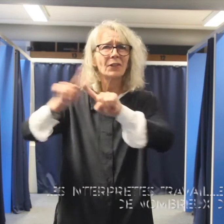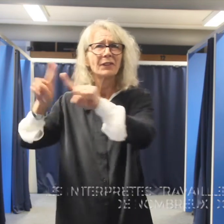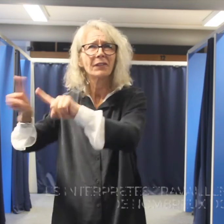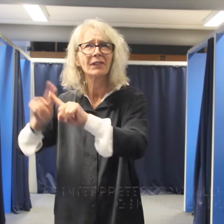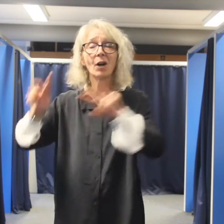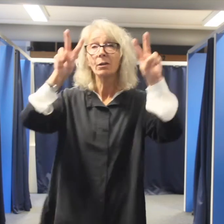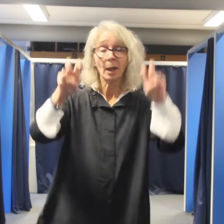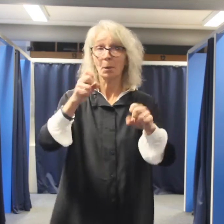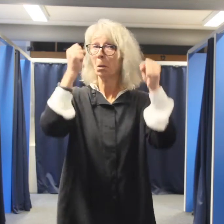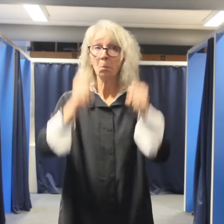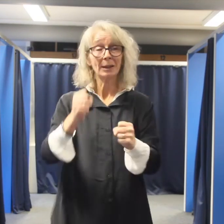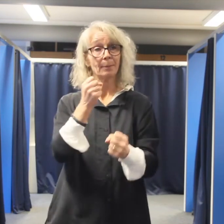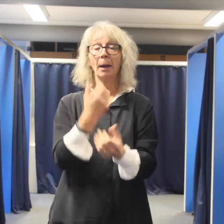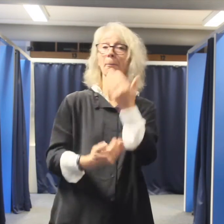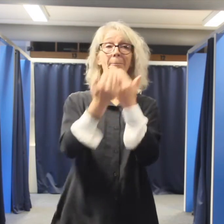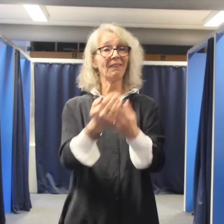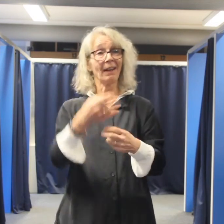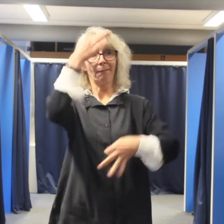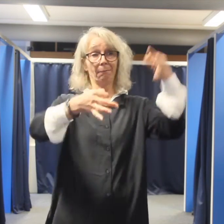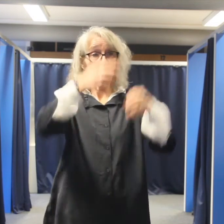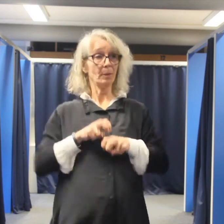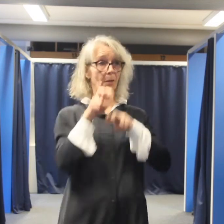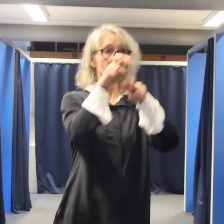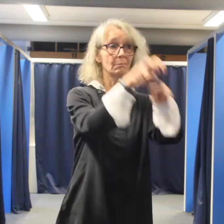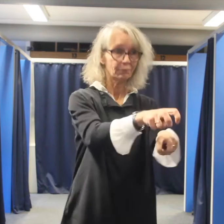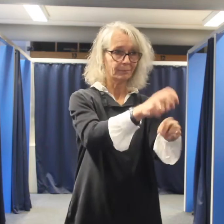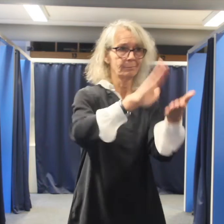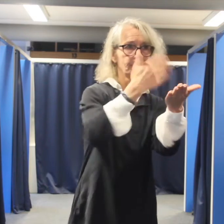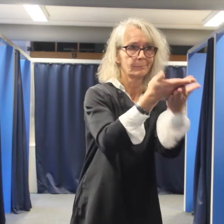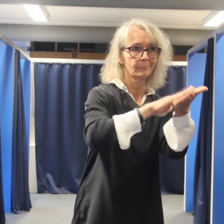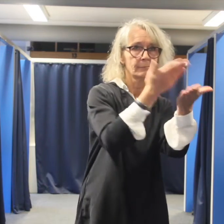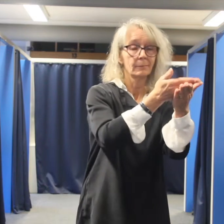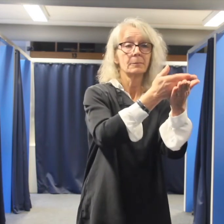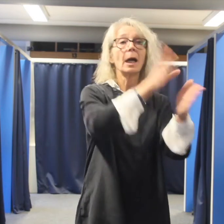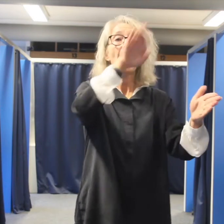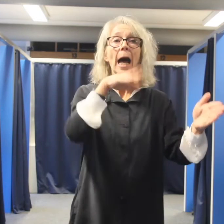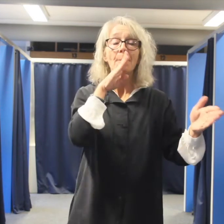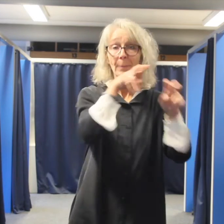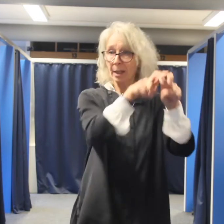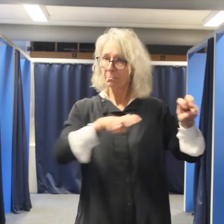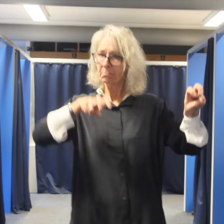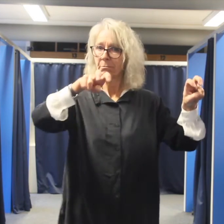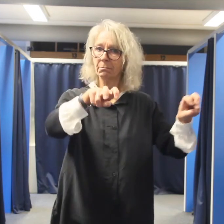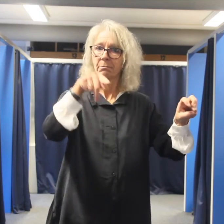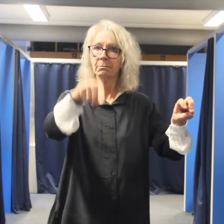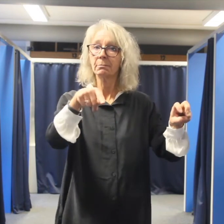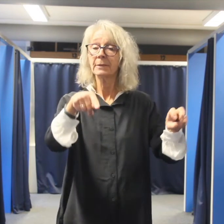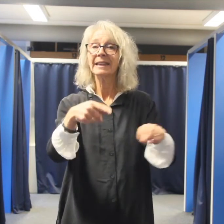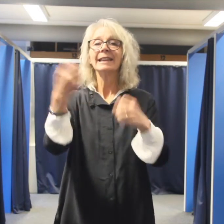matin au tribunal, à midi dans un service d'aide aux familles et en après-midi dans une réunion